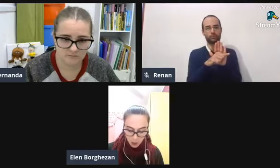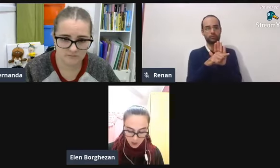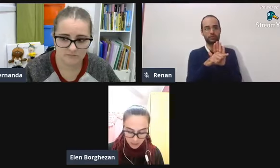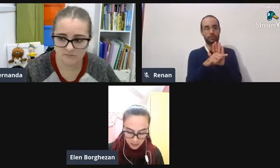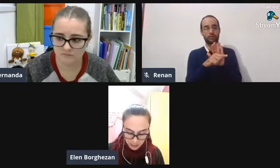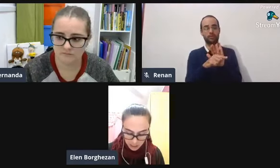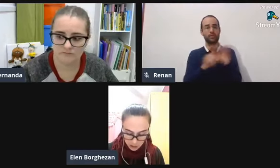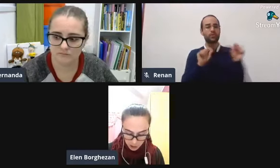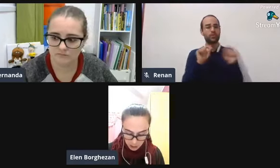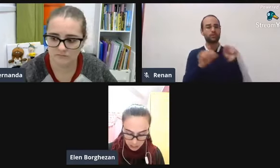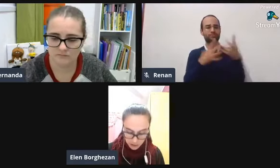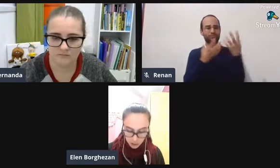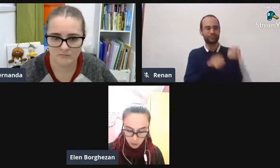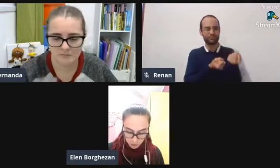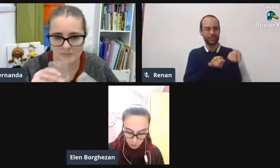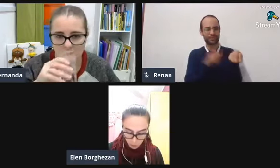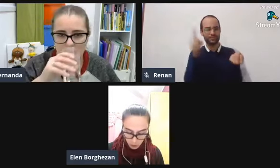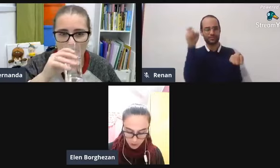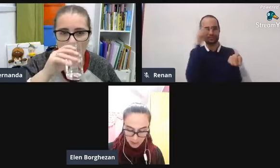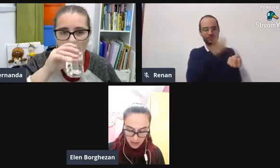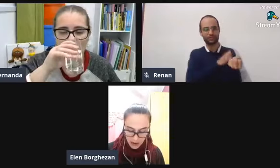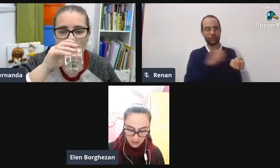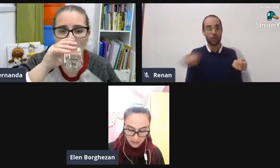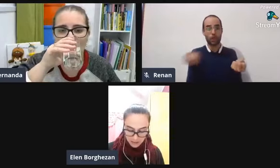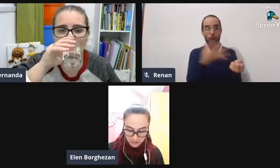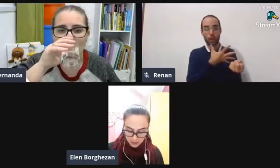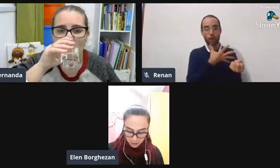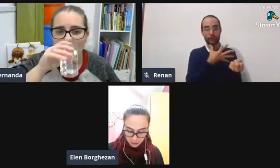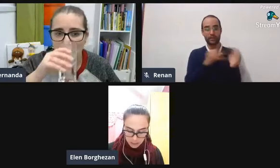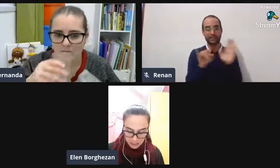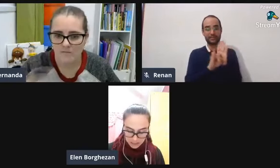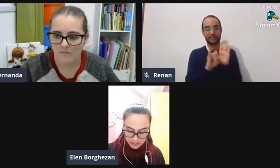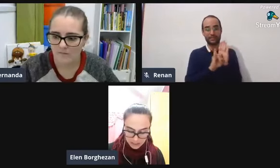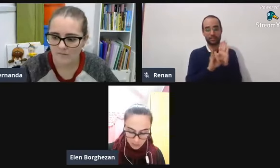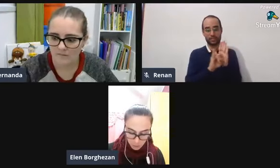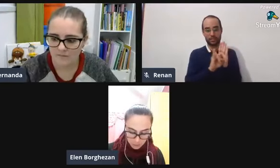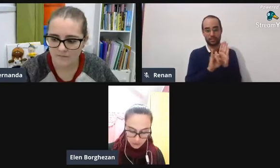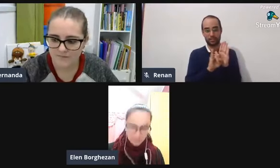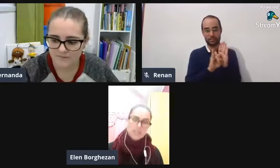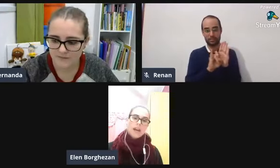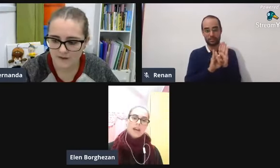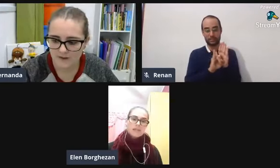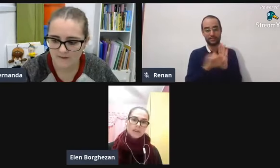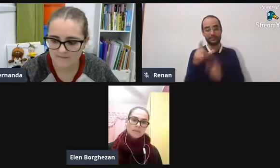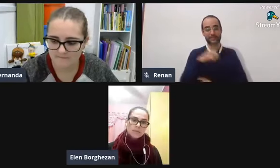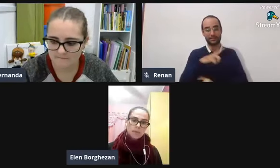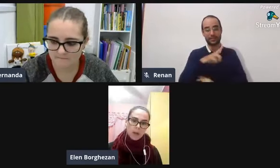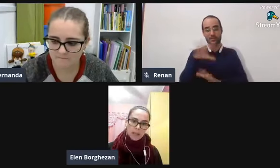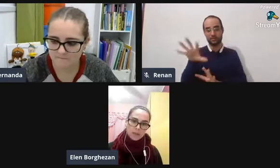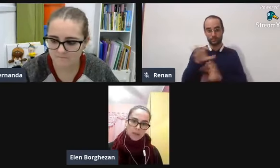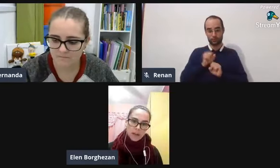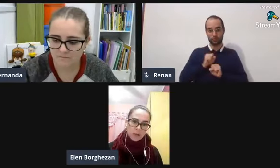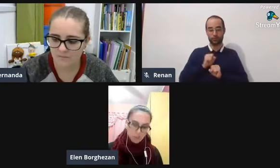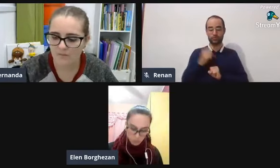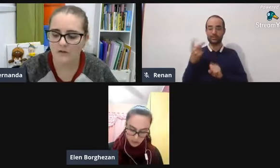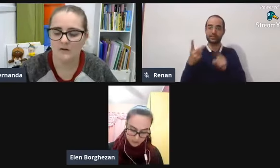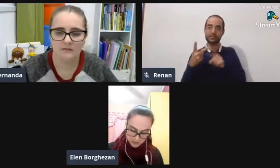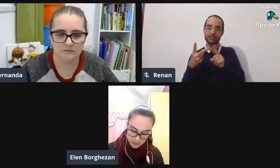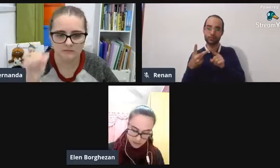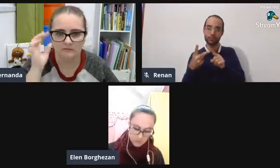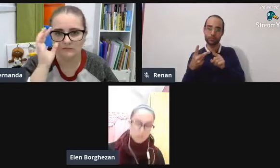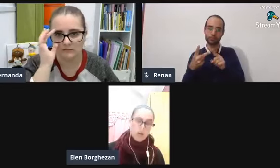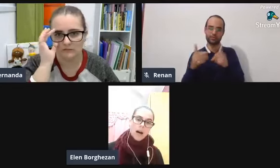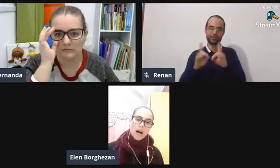da nova identidade quando ocorre a aquisição da segunda deficiência, no caso, né, ou